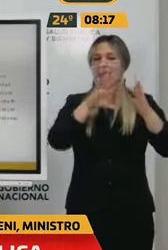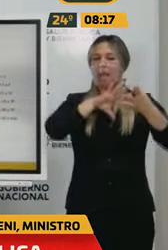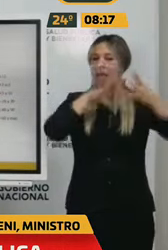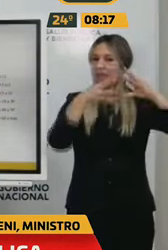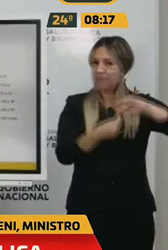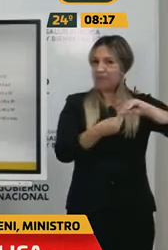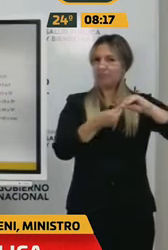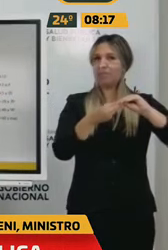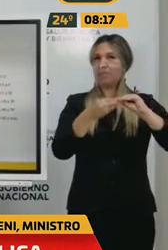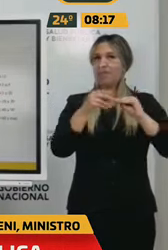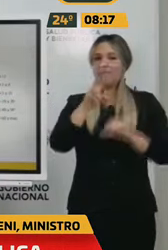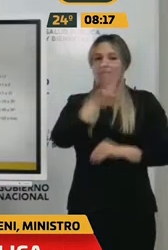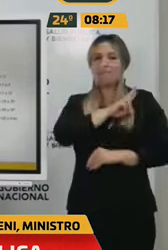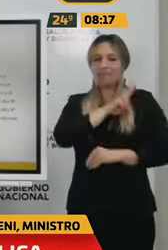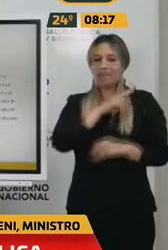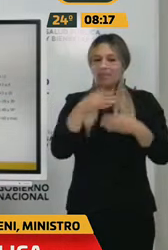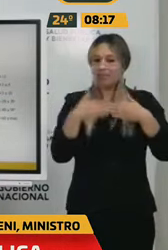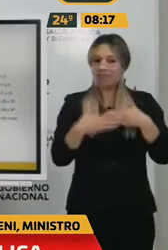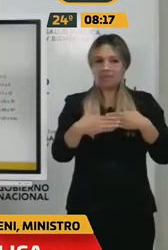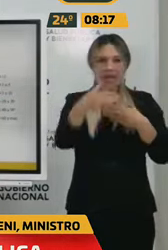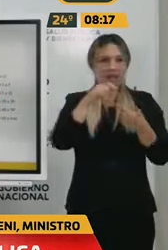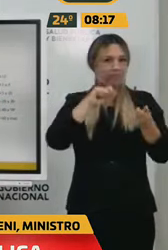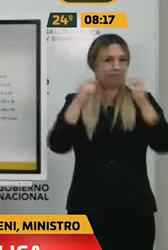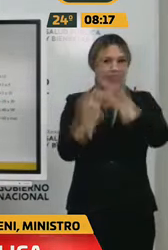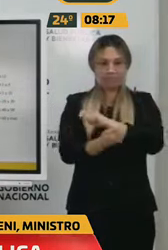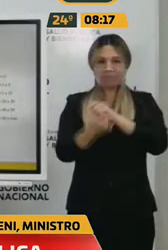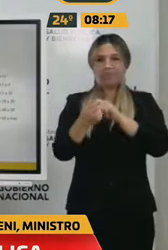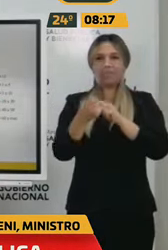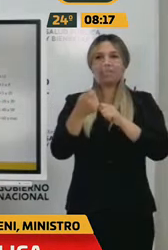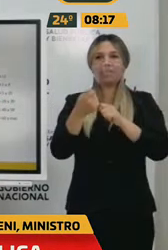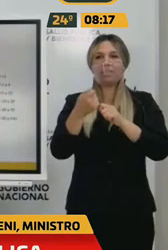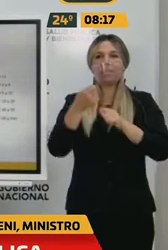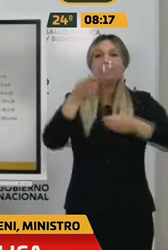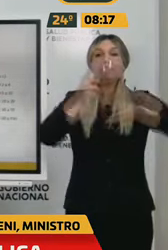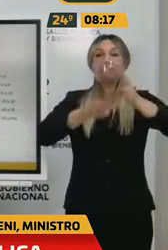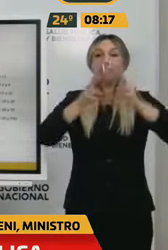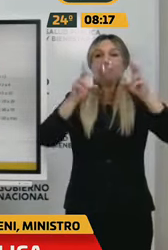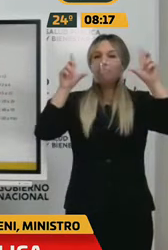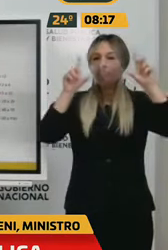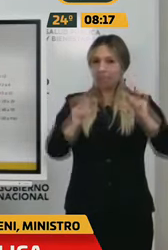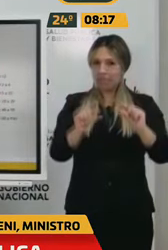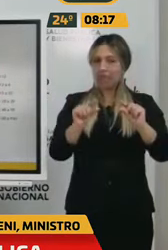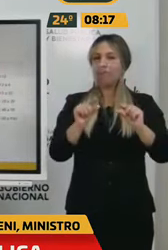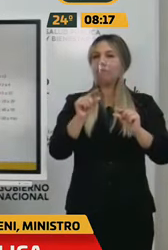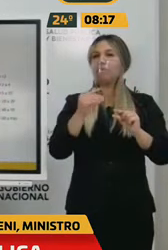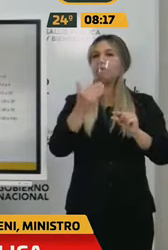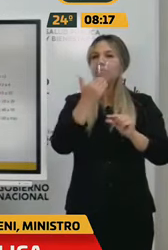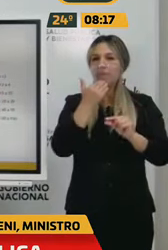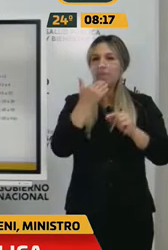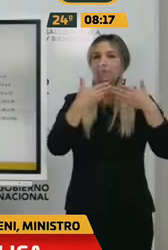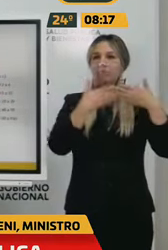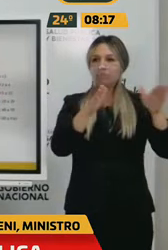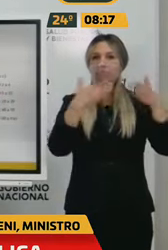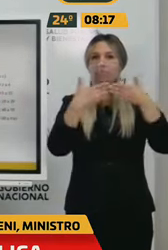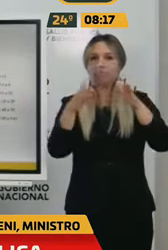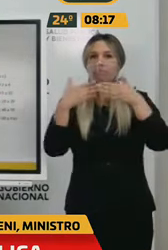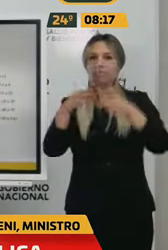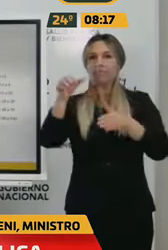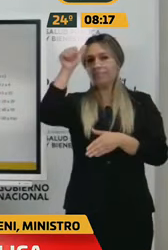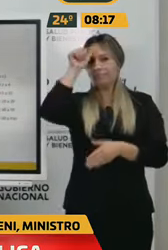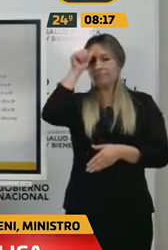la convivencia con el virus. Menos restricciones implica más esfuerzo en las medidas de